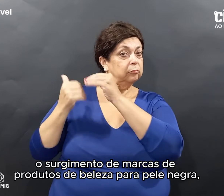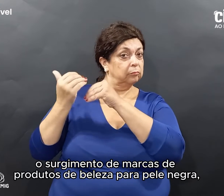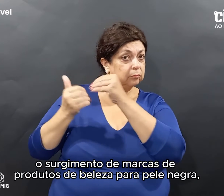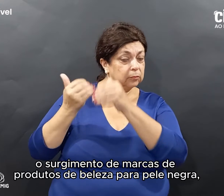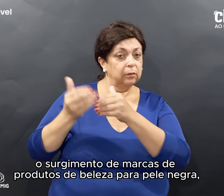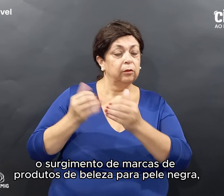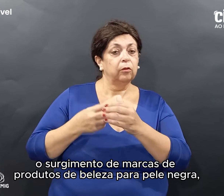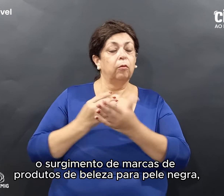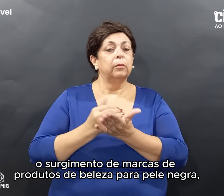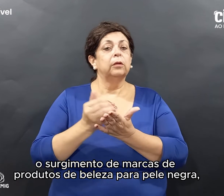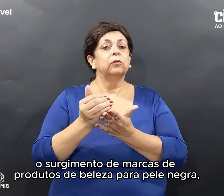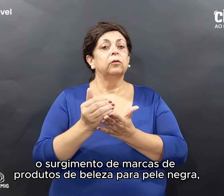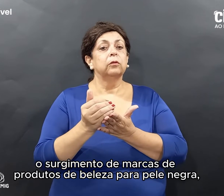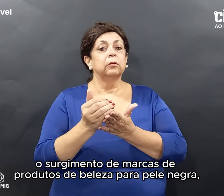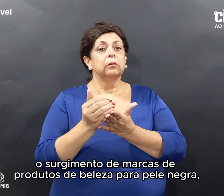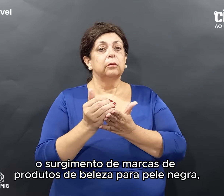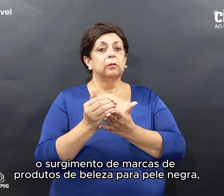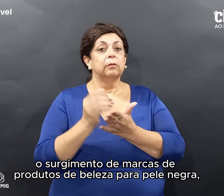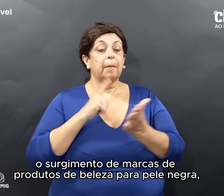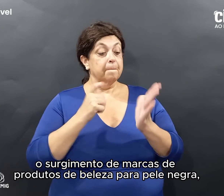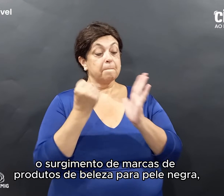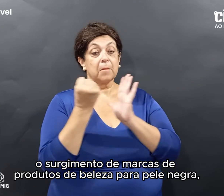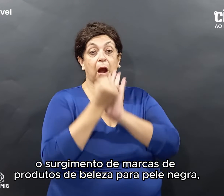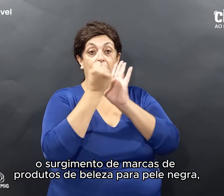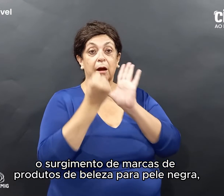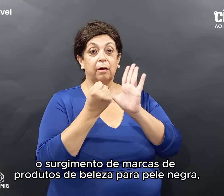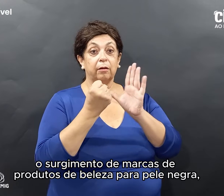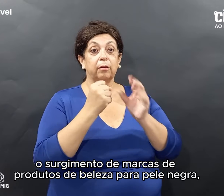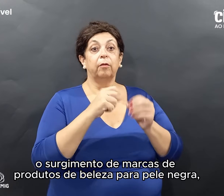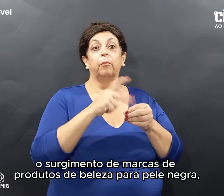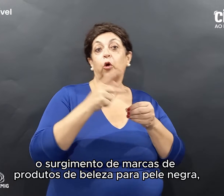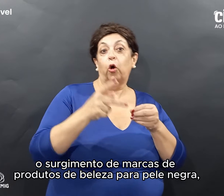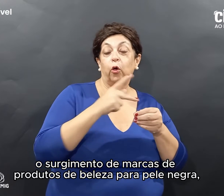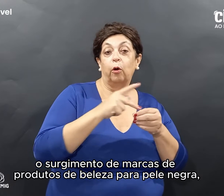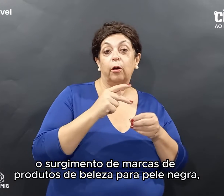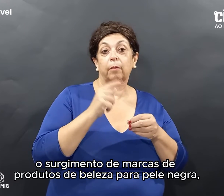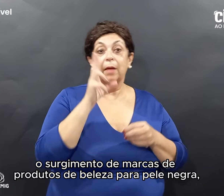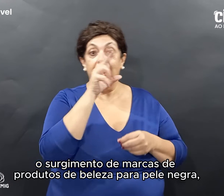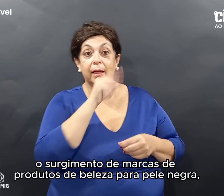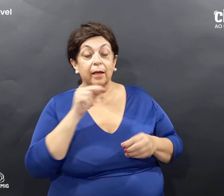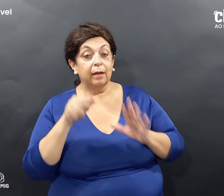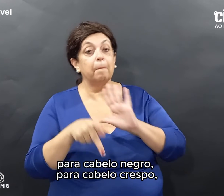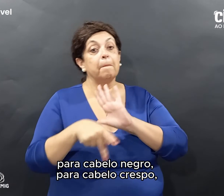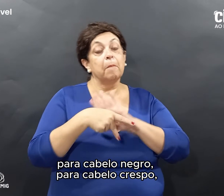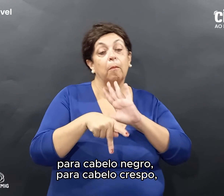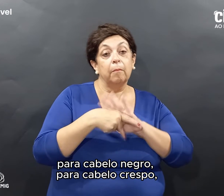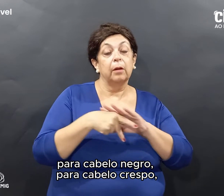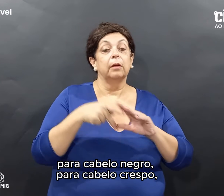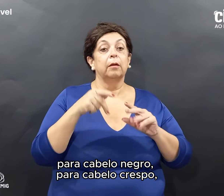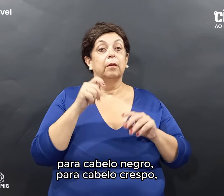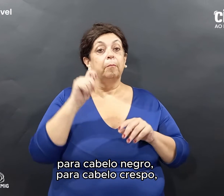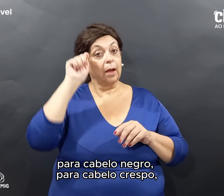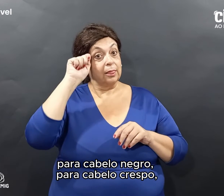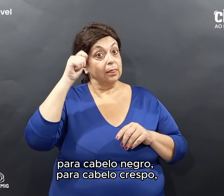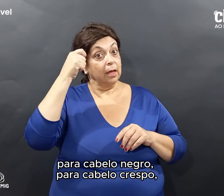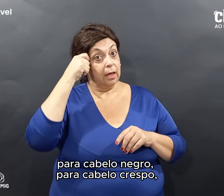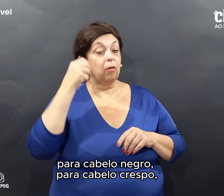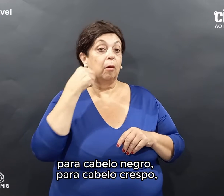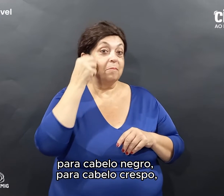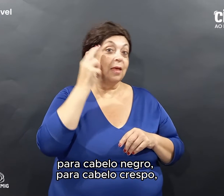exemplo, o surgimento de marcas de produtos de beleza para pele negra, para cabelo